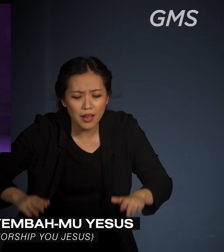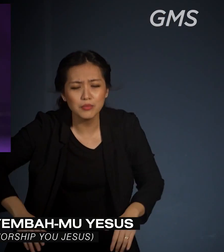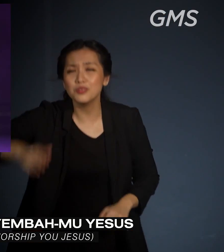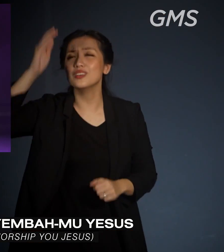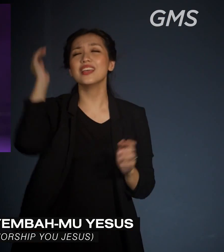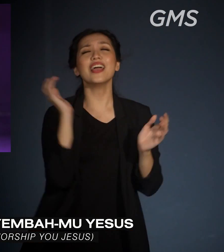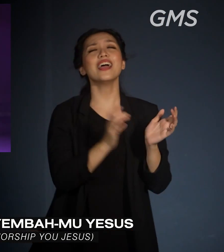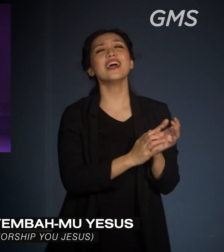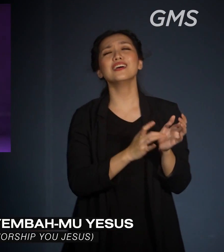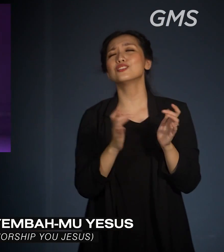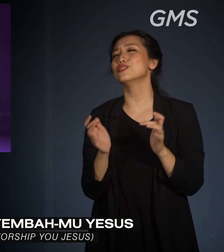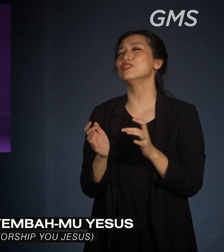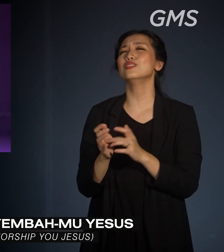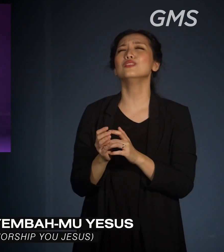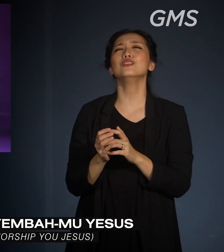menyembahmu